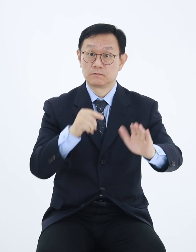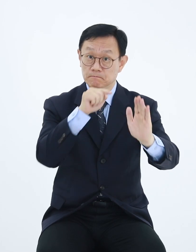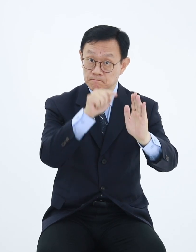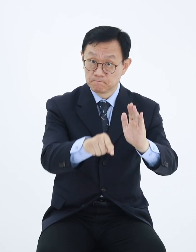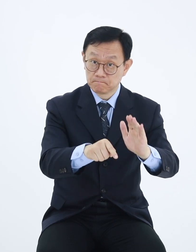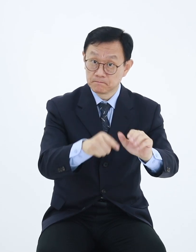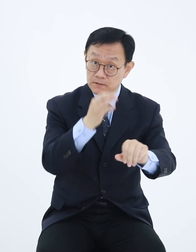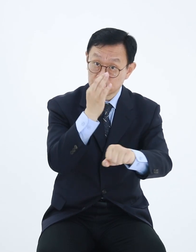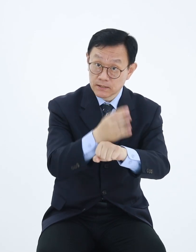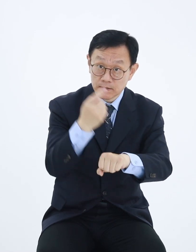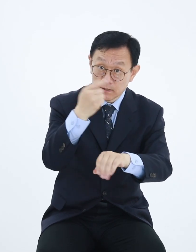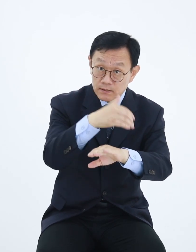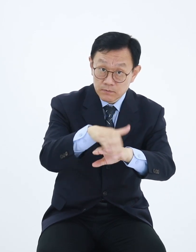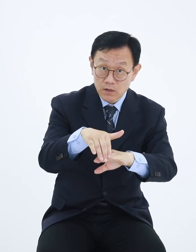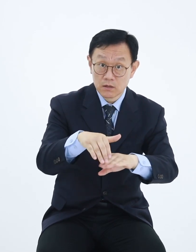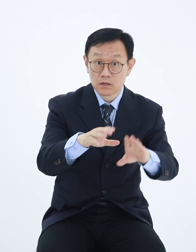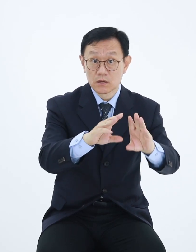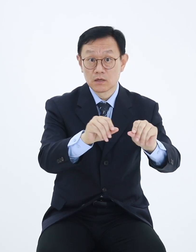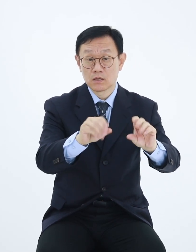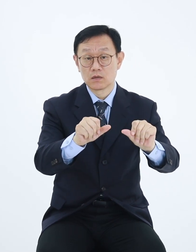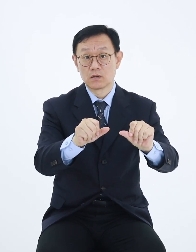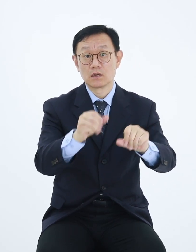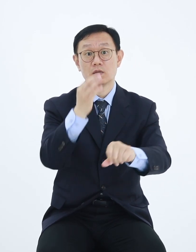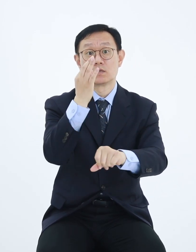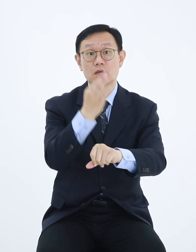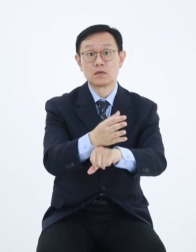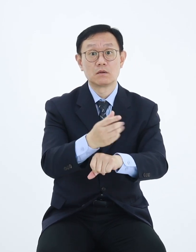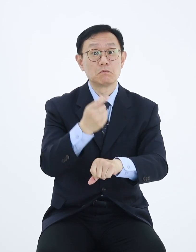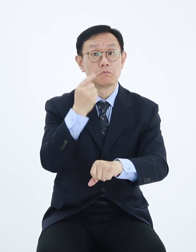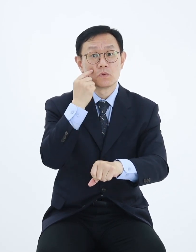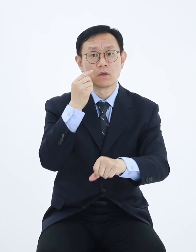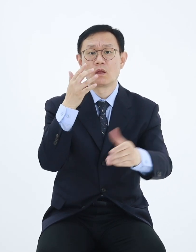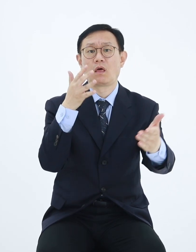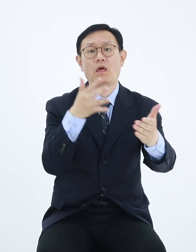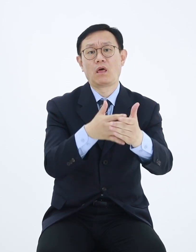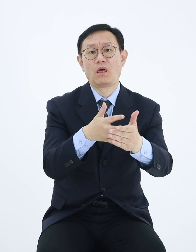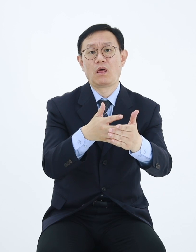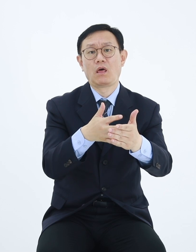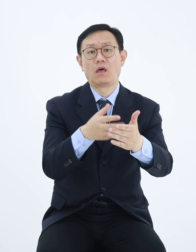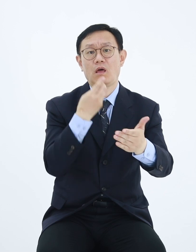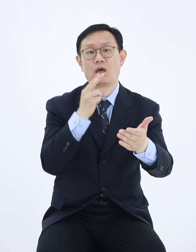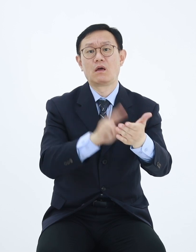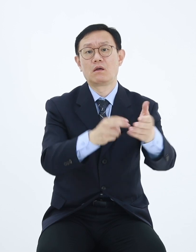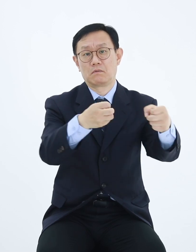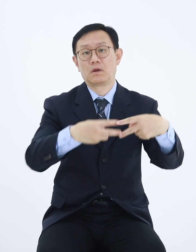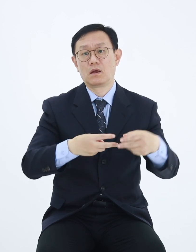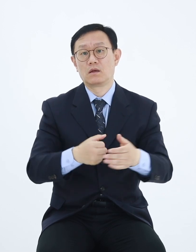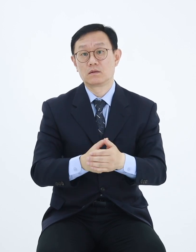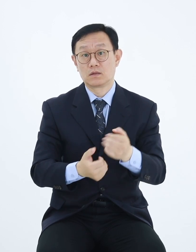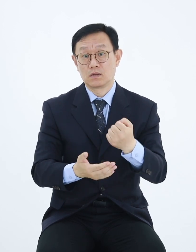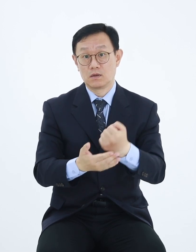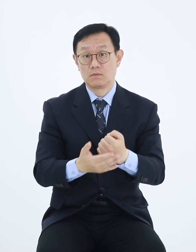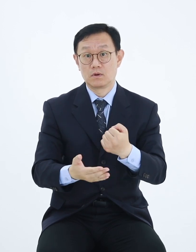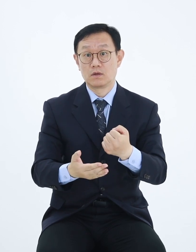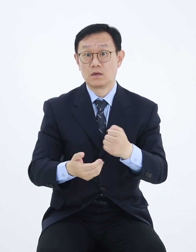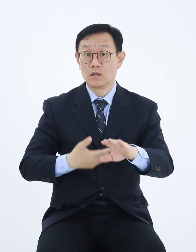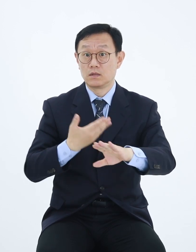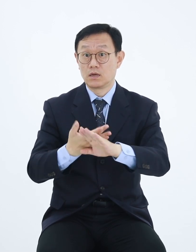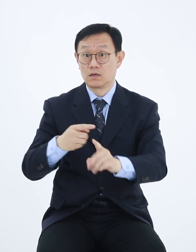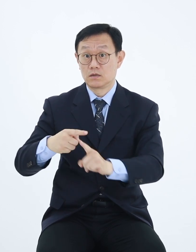그 부지가 비건축용 토지라는 통보를 받았습니다 이에 적십자에서 나서서 해당 경사로를